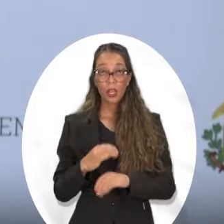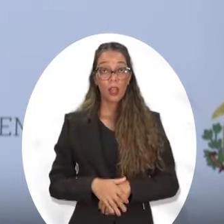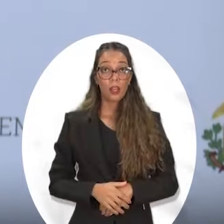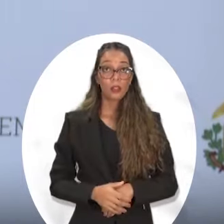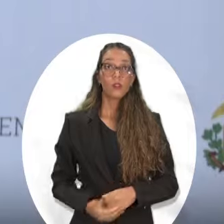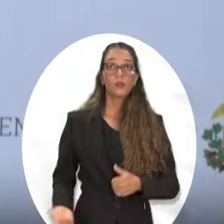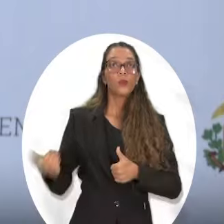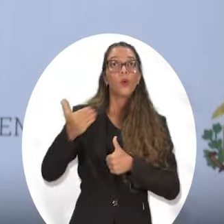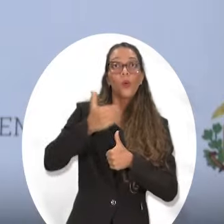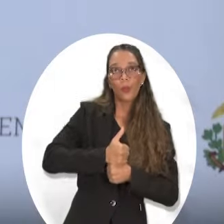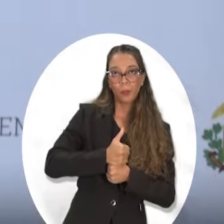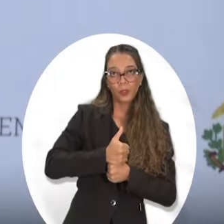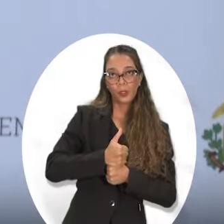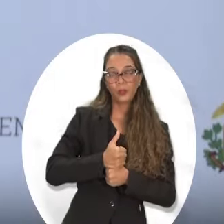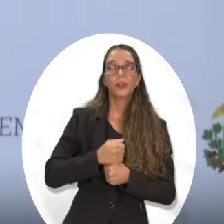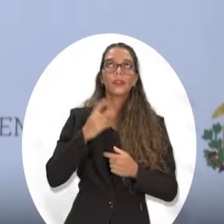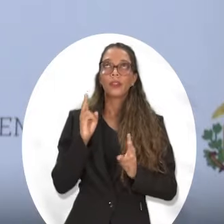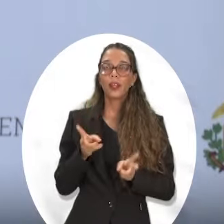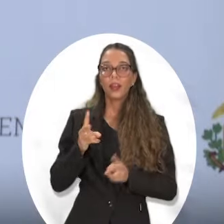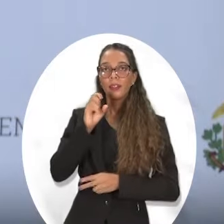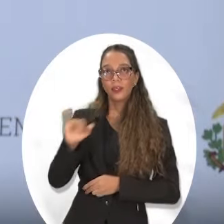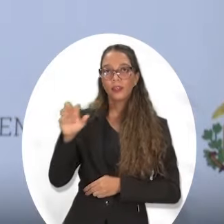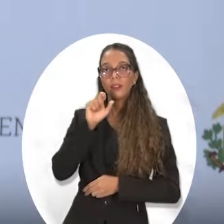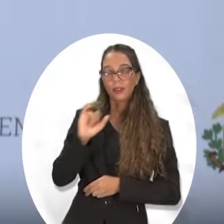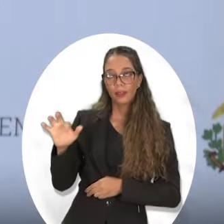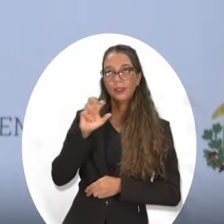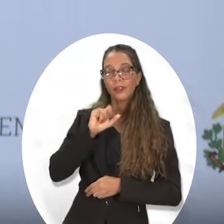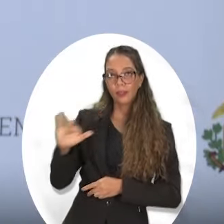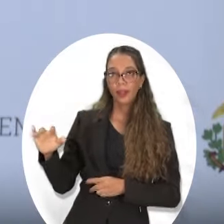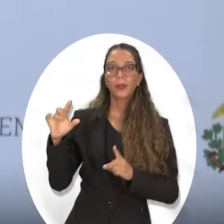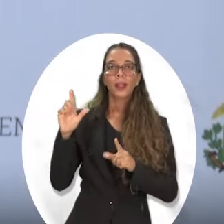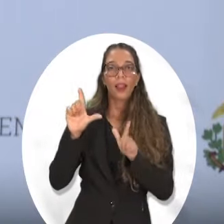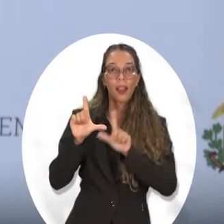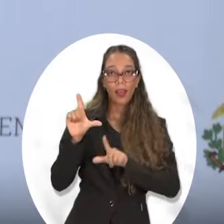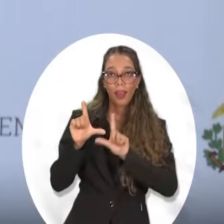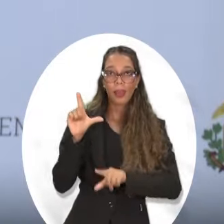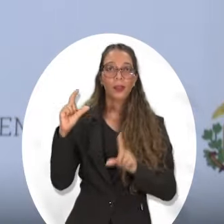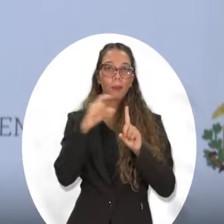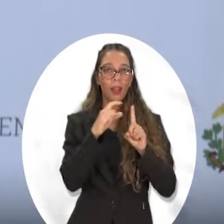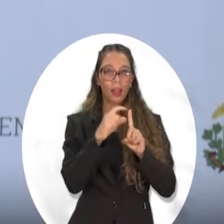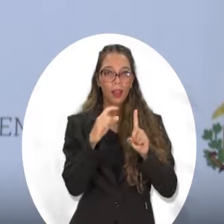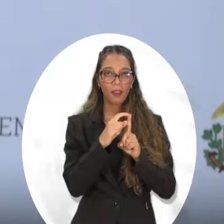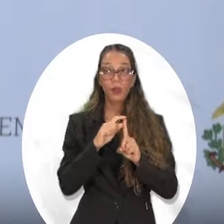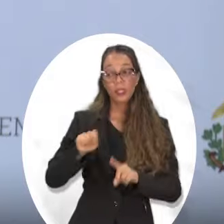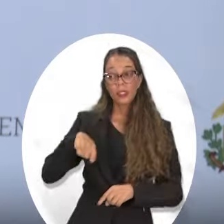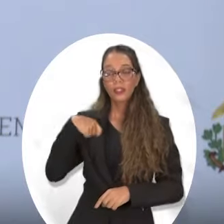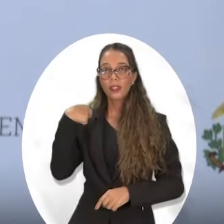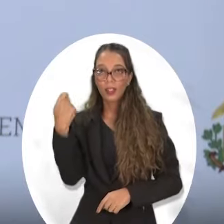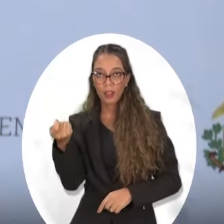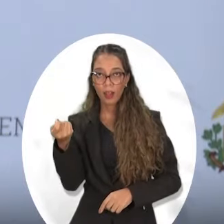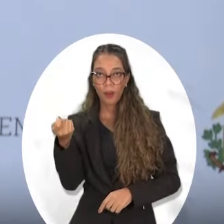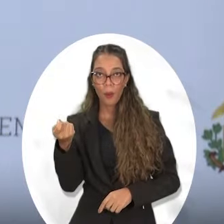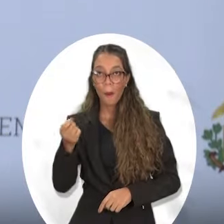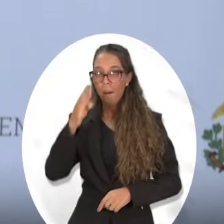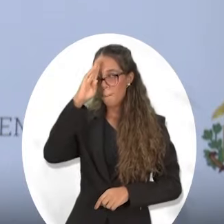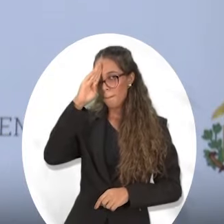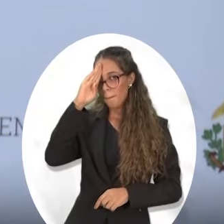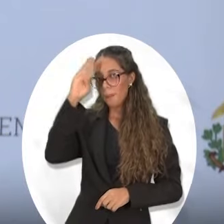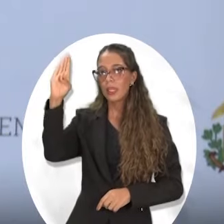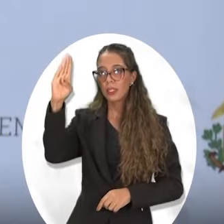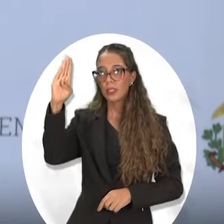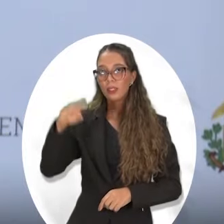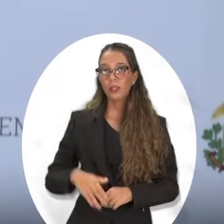ele substitui a necessidade da gente ter que soletrar, ou seja, gesticular cada letra de uma palavra, O sinal também